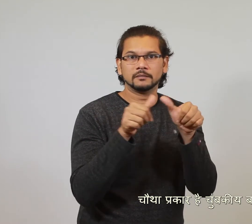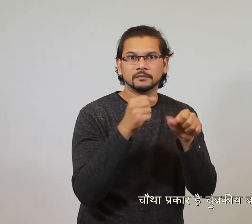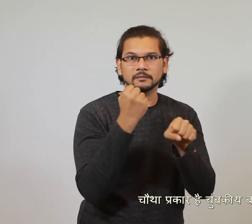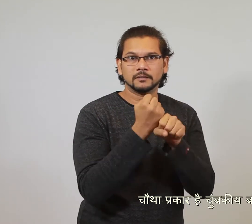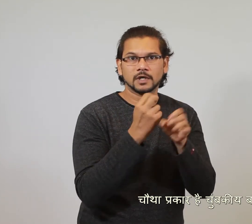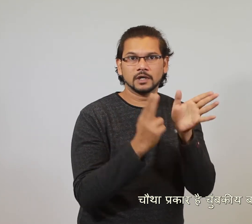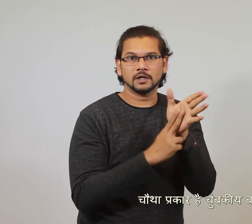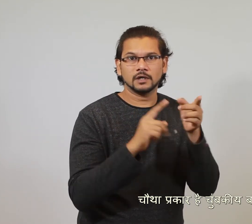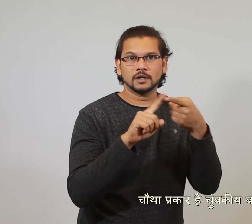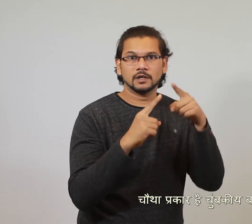चुम्ब की अबल